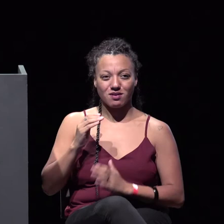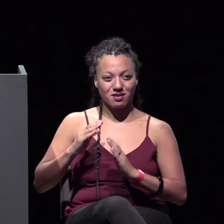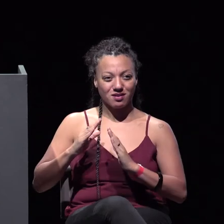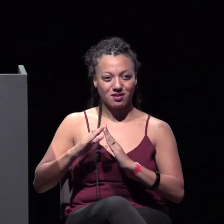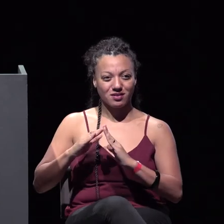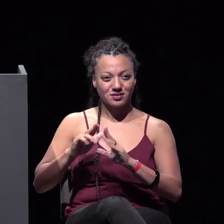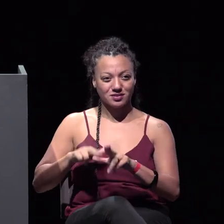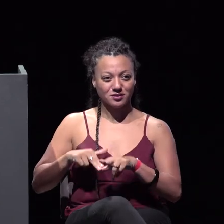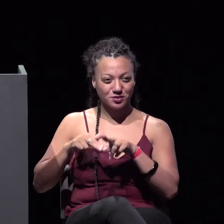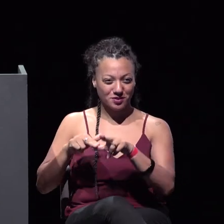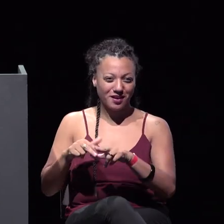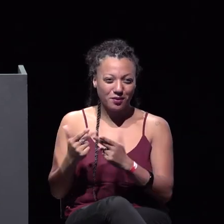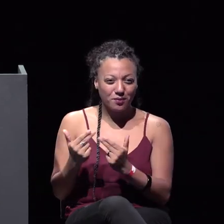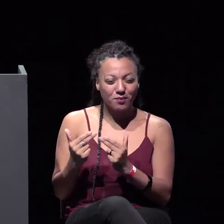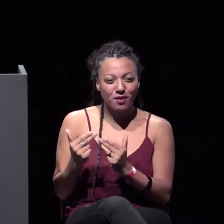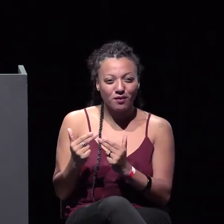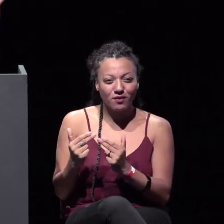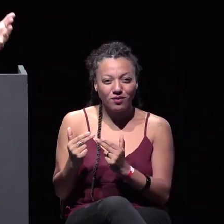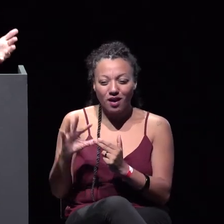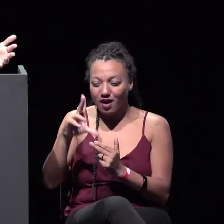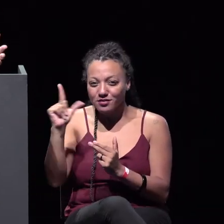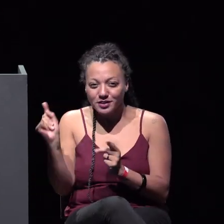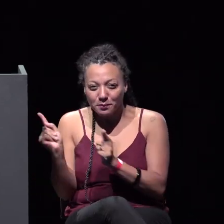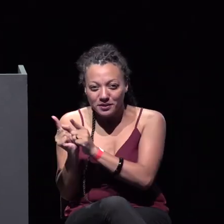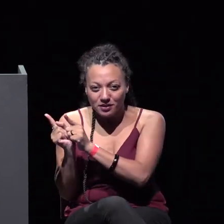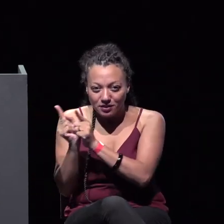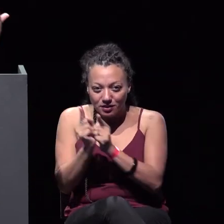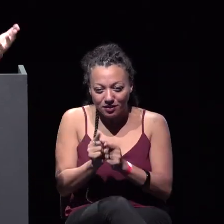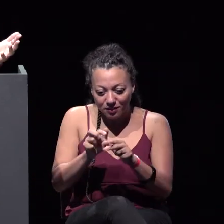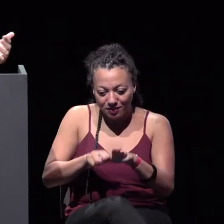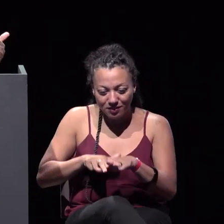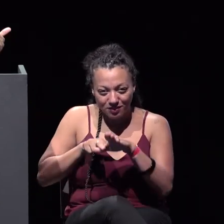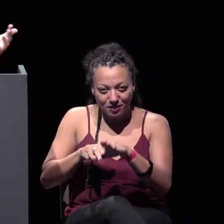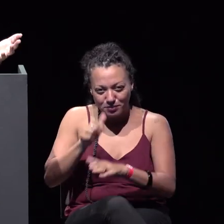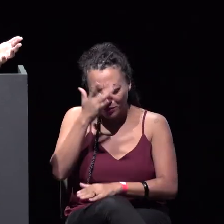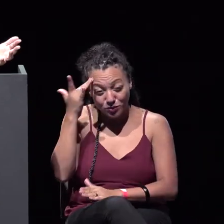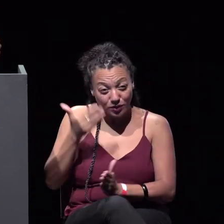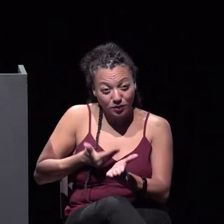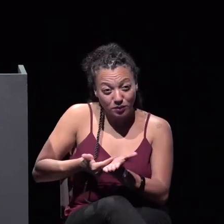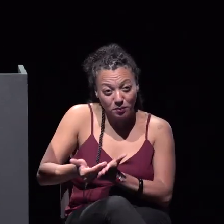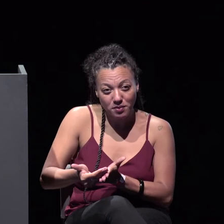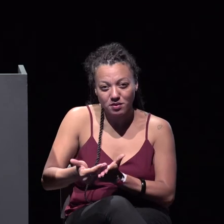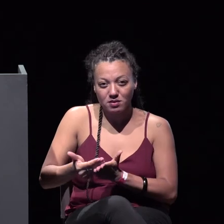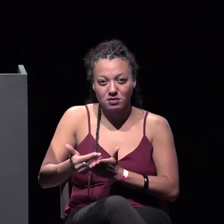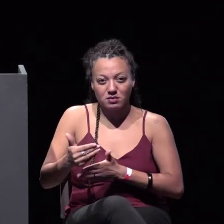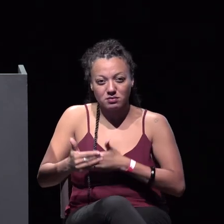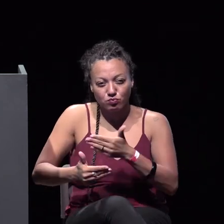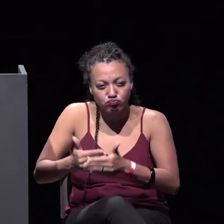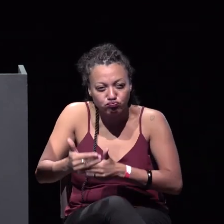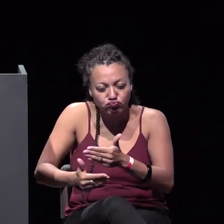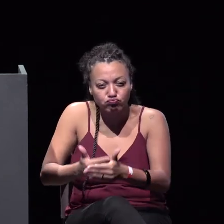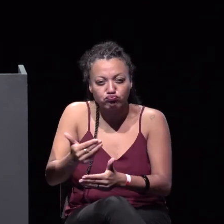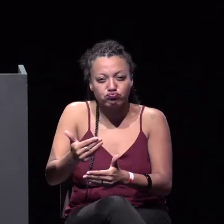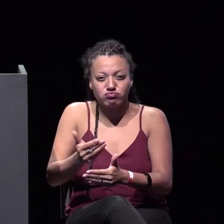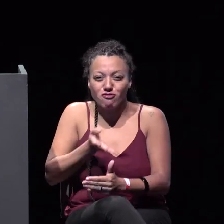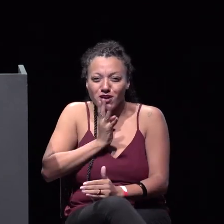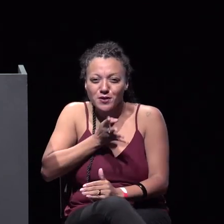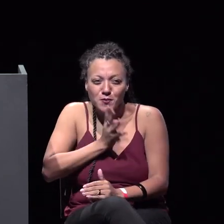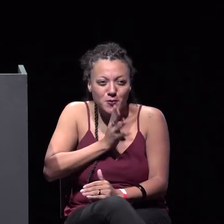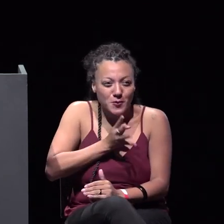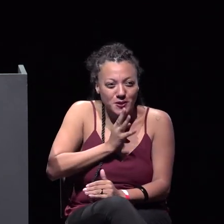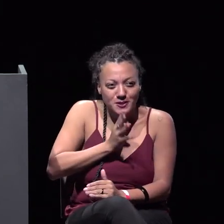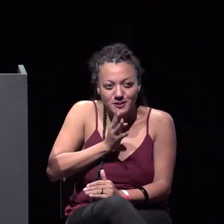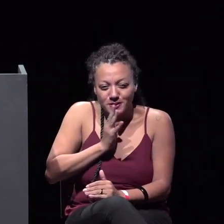com mini áfricas uma pessoa que vai iniciar que dá o seu guri que é um ambiente ele vai conhecer tudo se ele